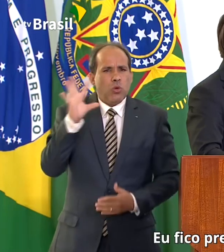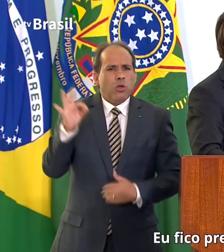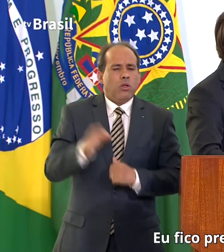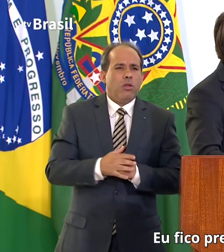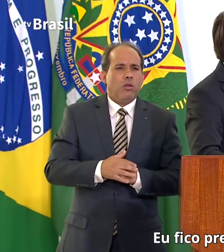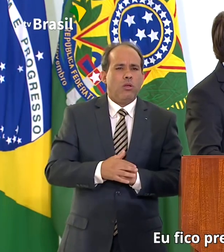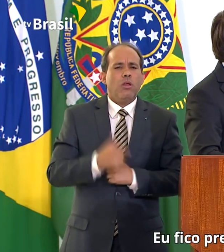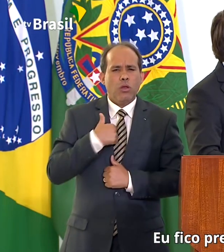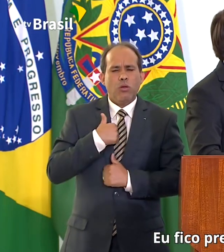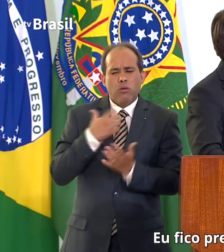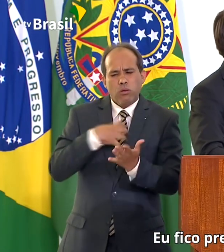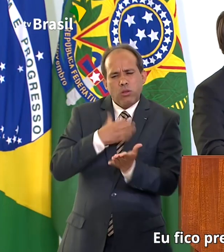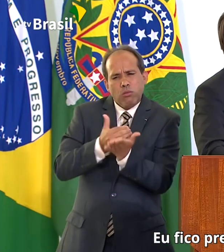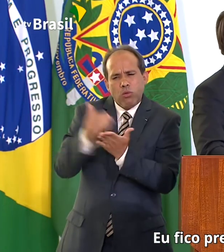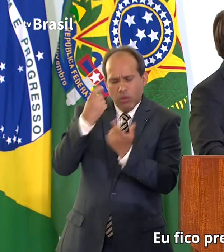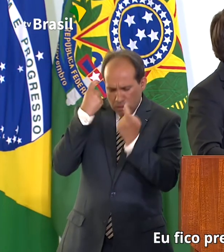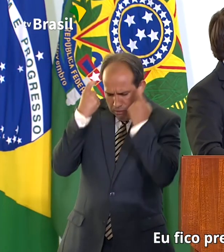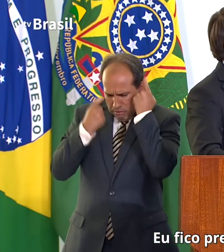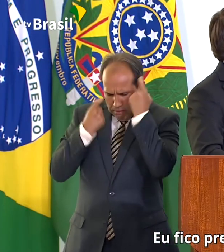Eu fico preocupado com